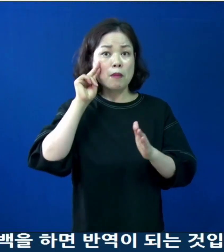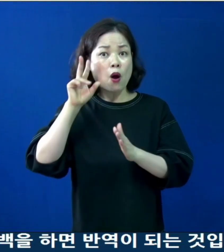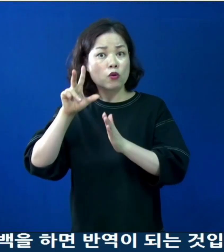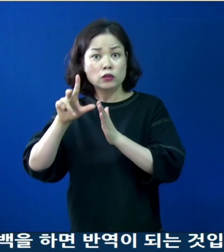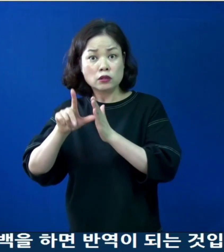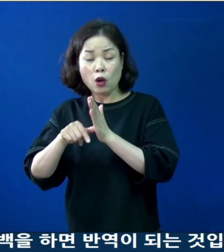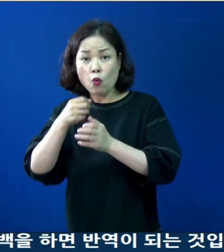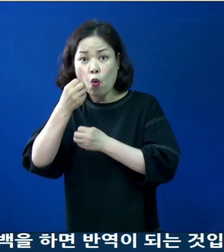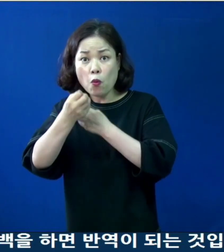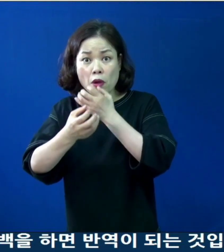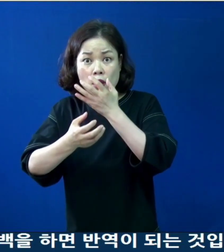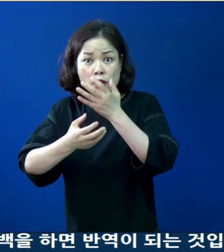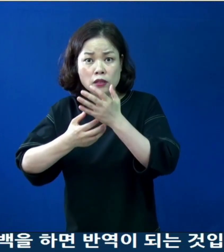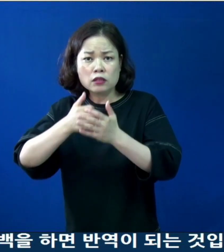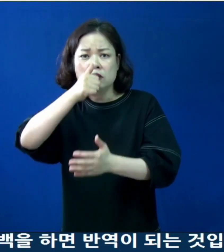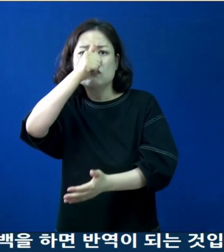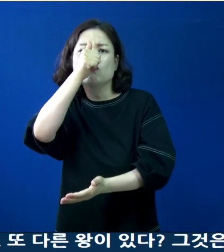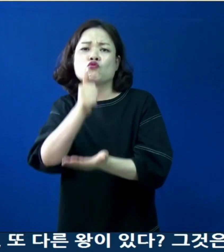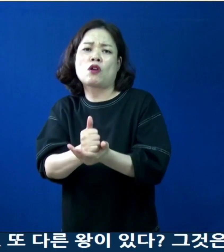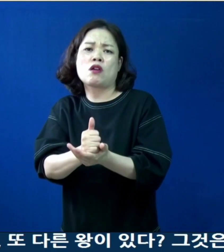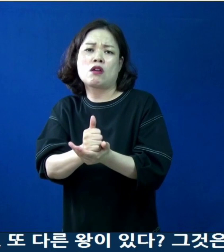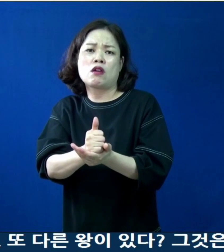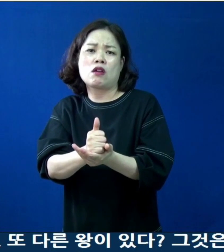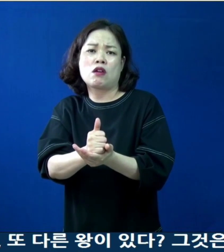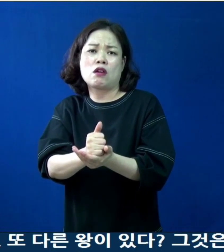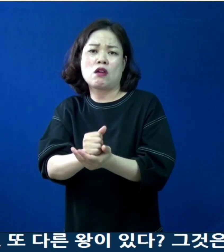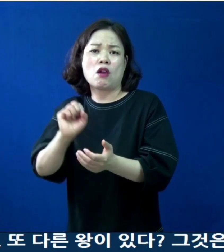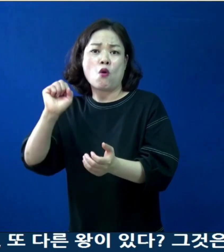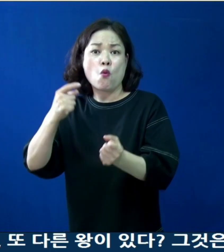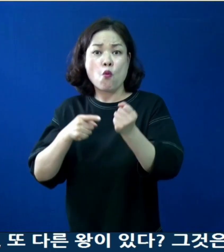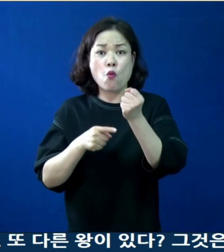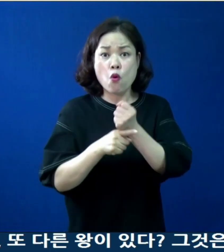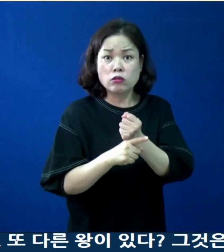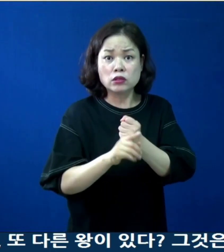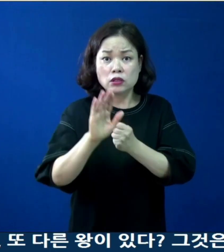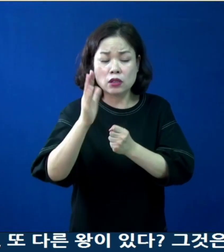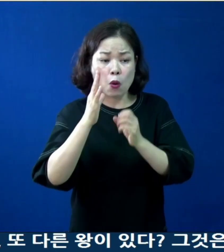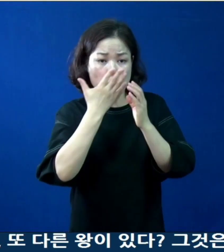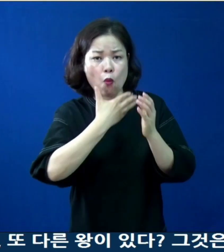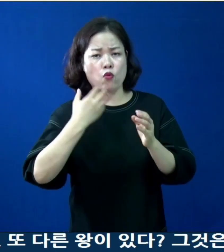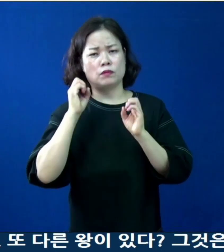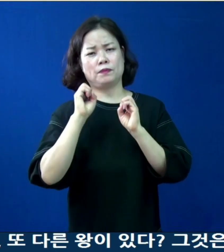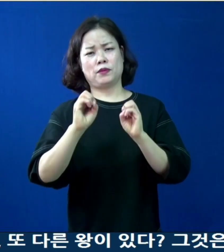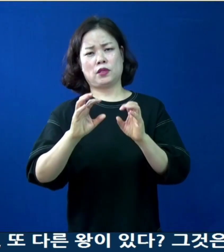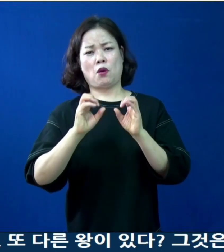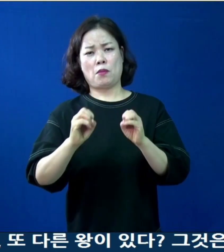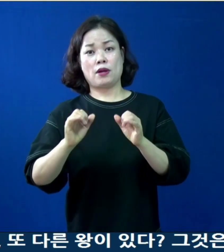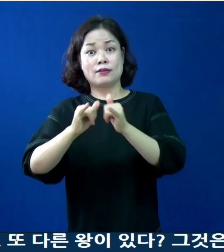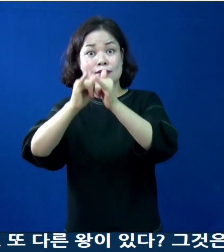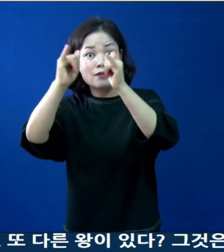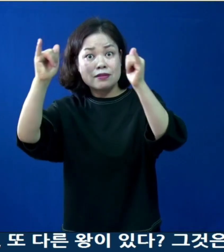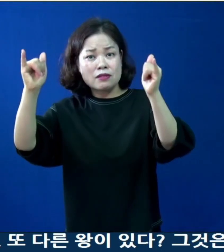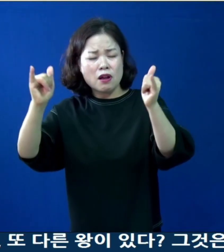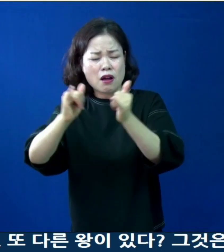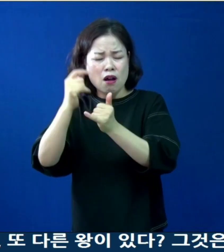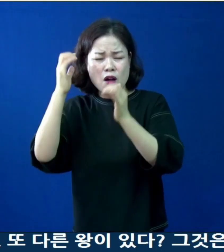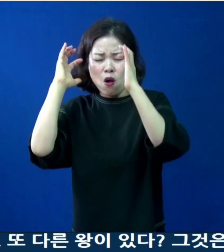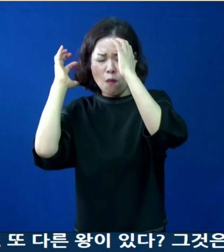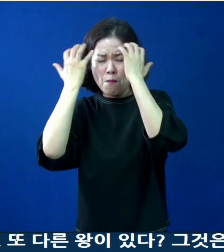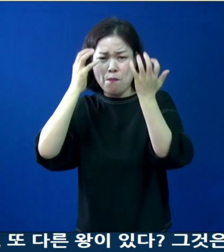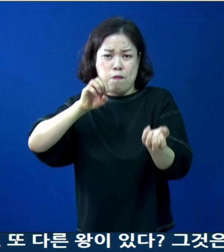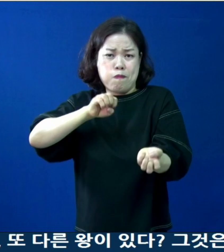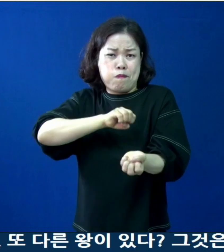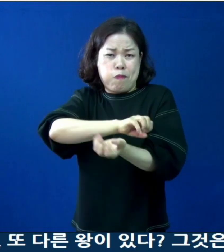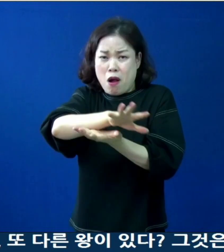그 고백이 큰 죄의 원인이 되고 이 복음 전파가 얼마나 그 사회를 어지럽게 할 수